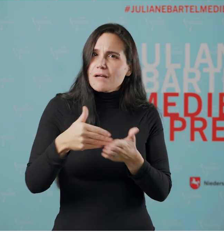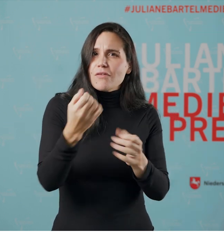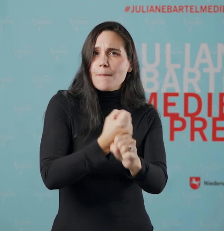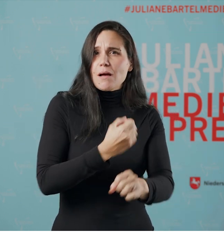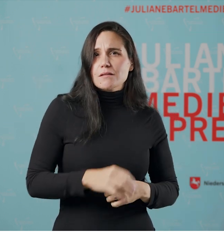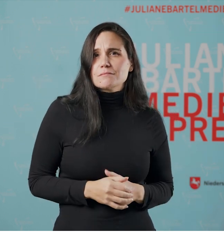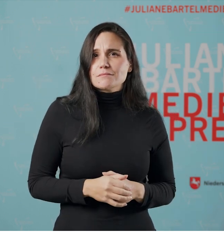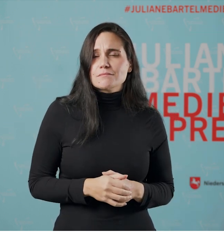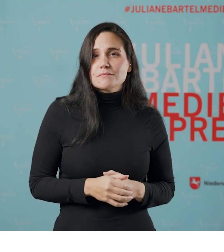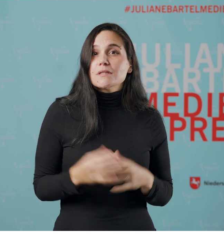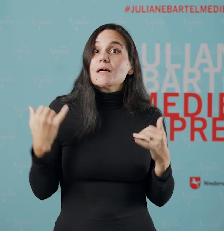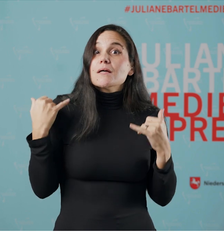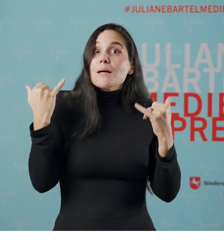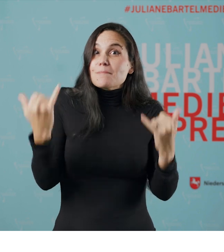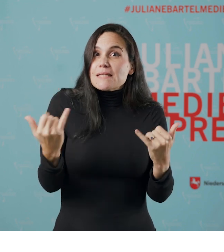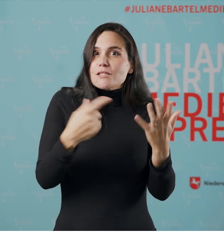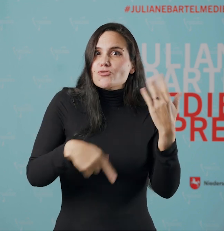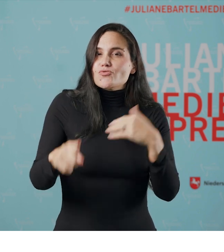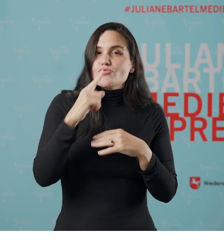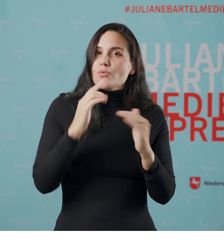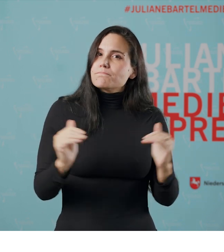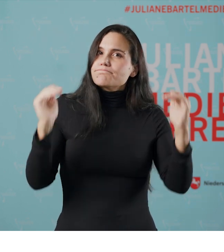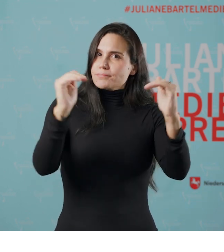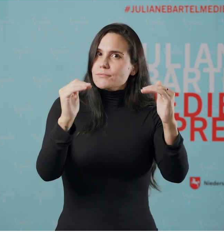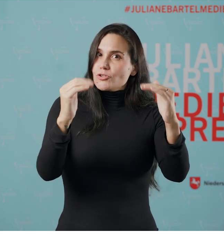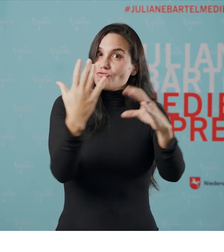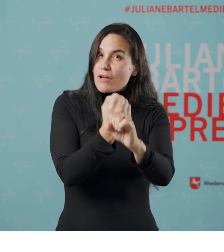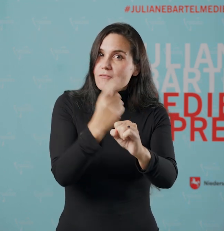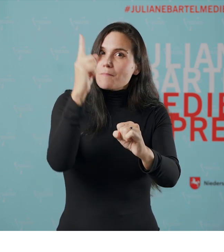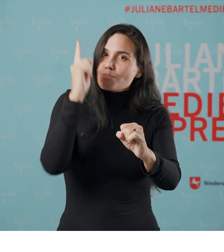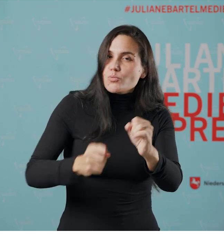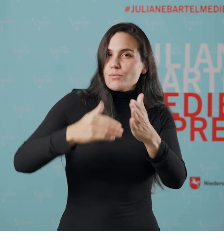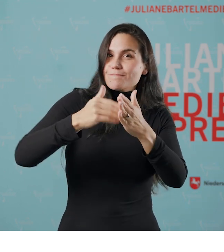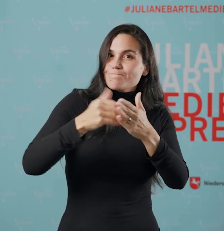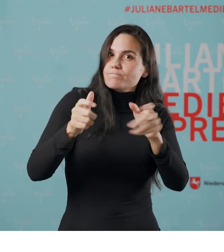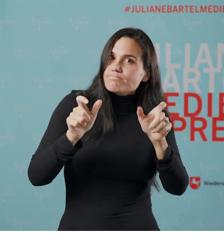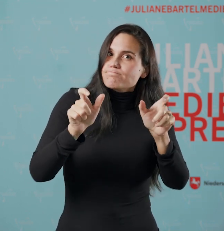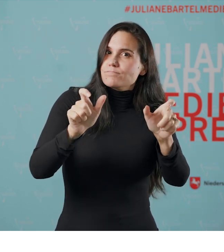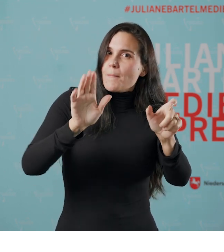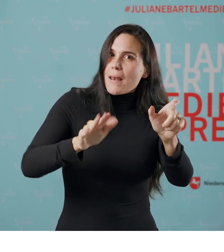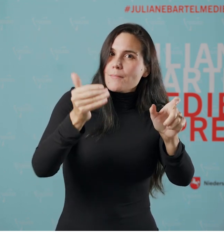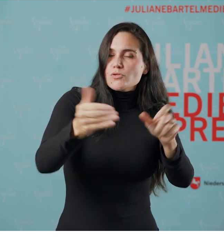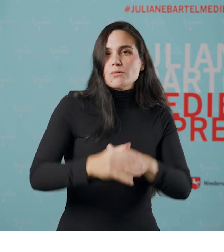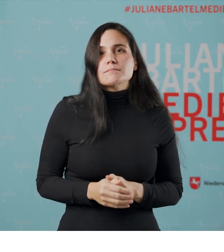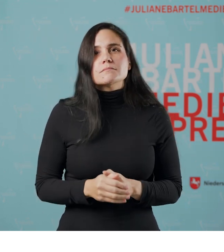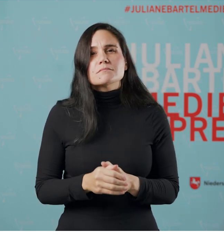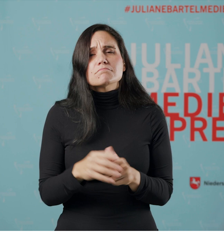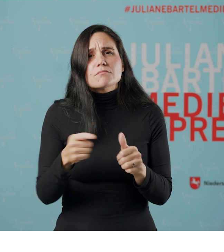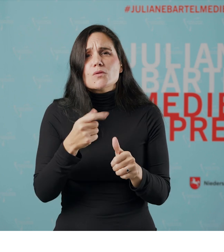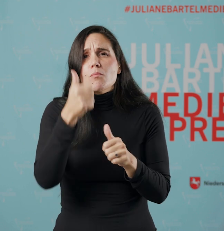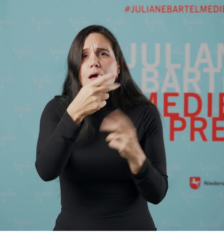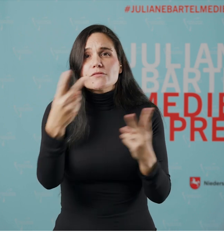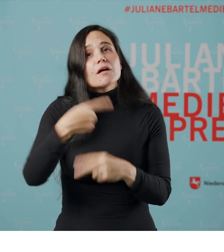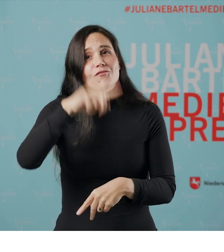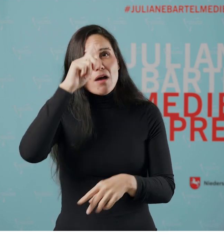bitte. Weitermachen, unseren bisherigen Stand, was wir erreicht haben an Gleichstellung, das müssen wir verteidigen. Das